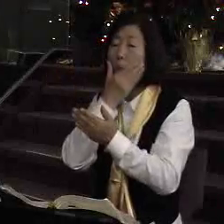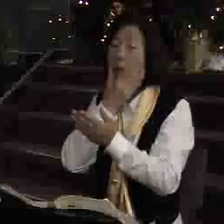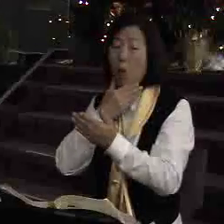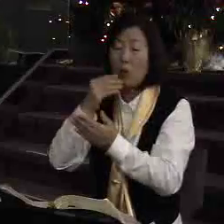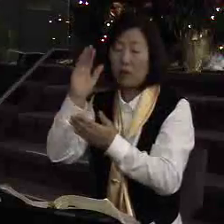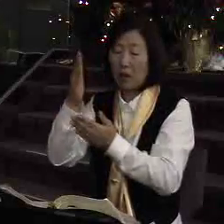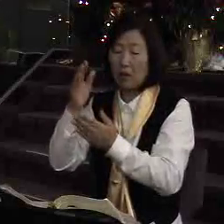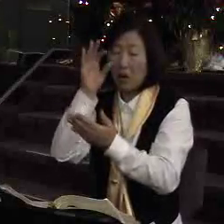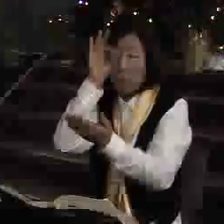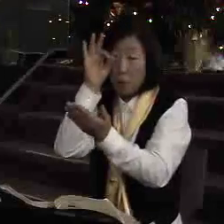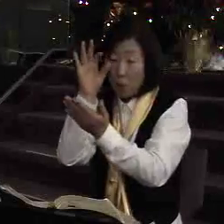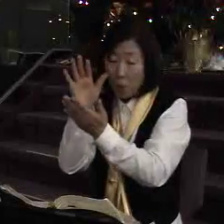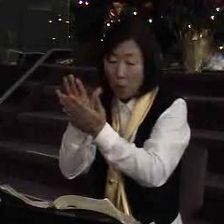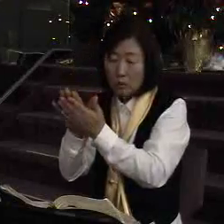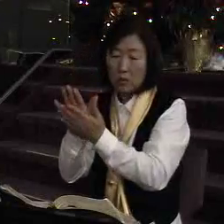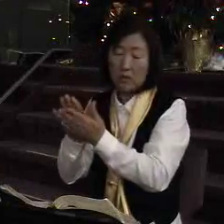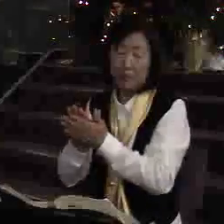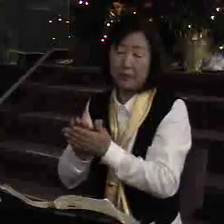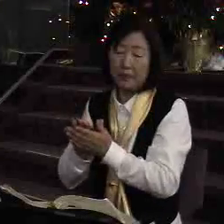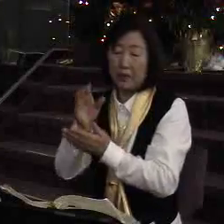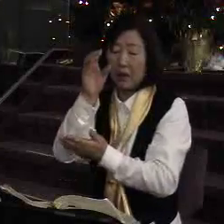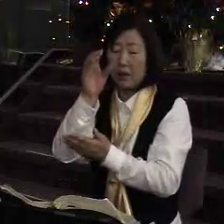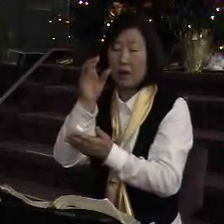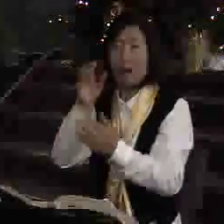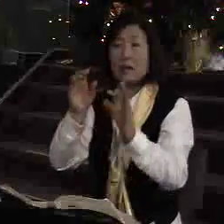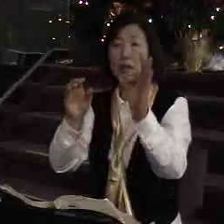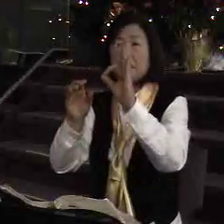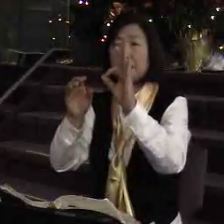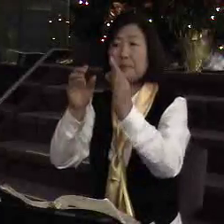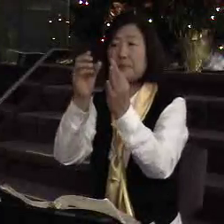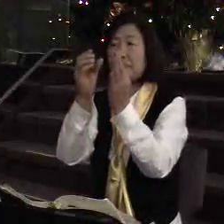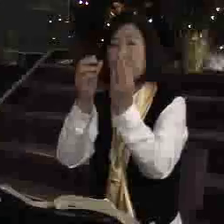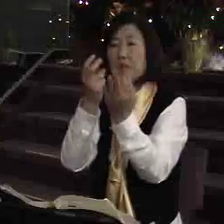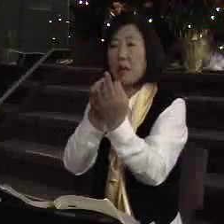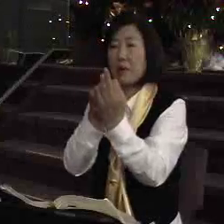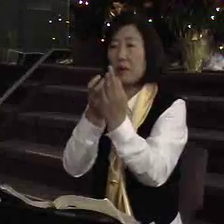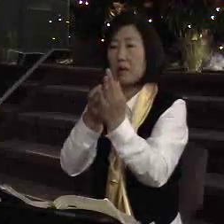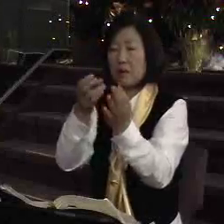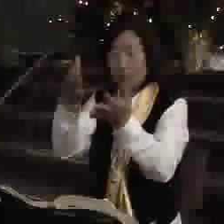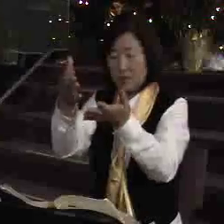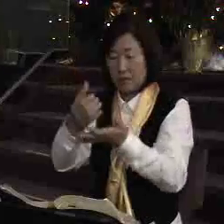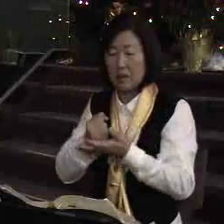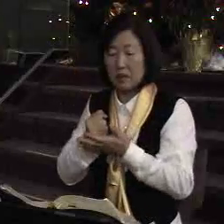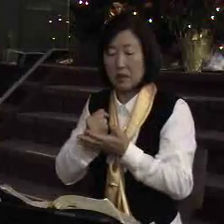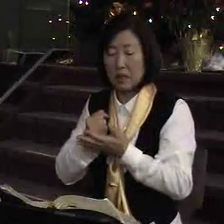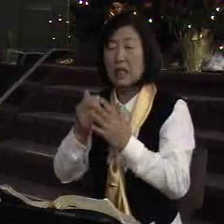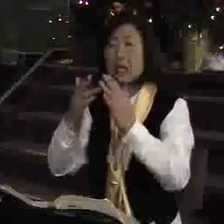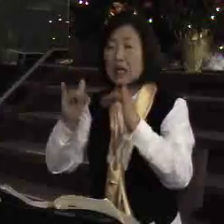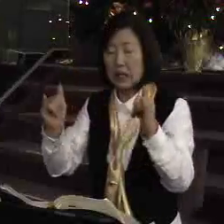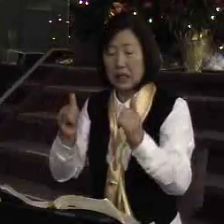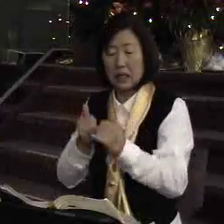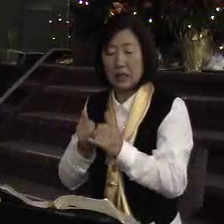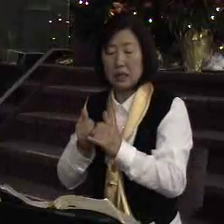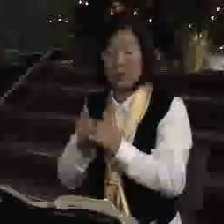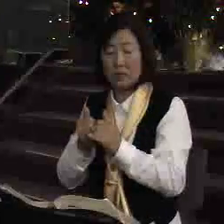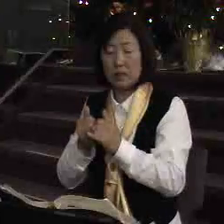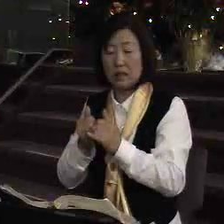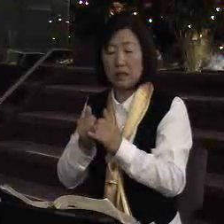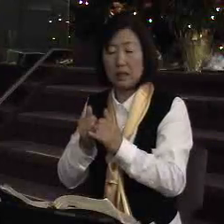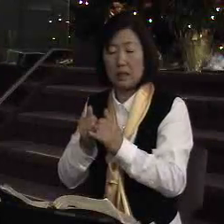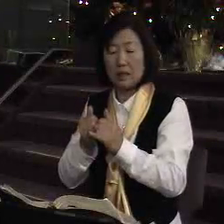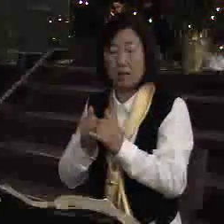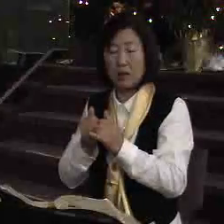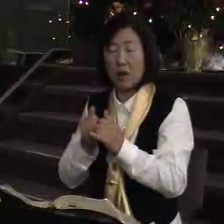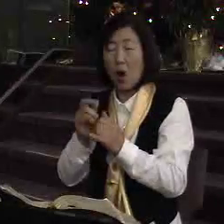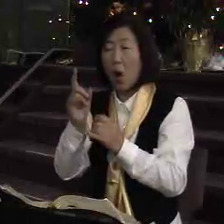거예요. 여러분, 하나님께서 십계명을 주셨을 때 우리 인간들의 경향을 아셨습니다. 인간들이 어떻게